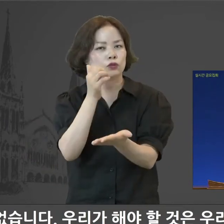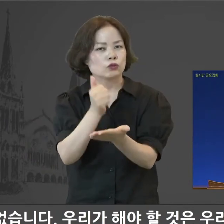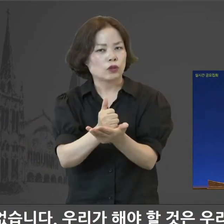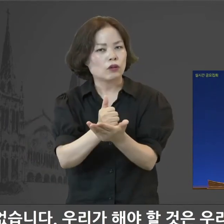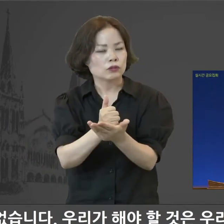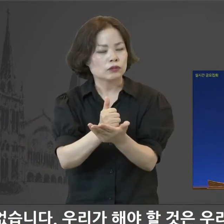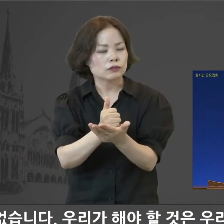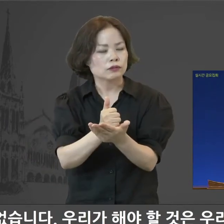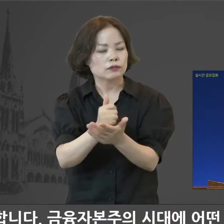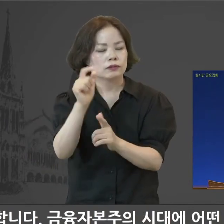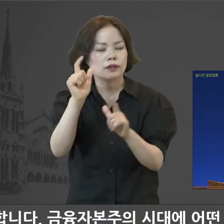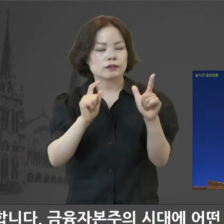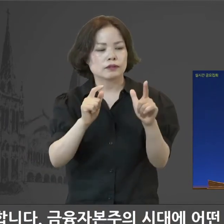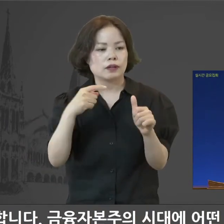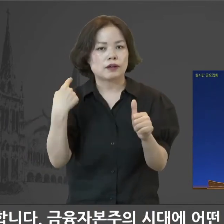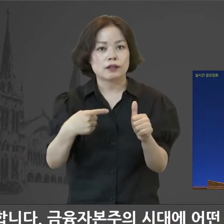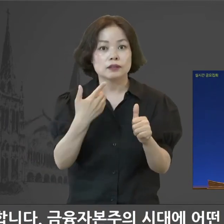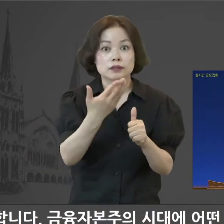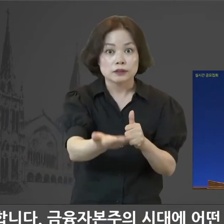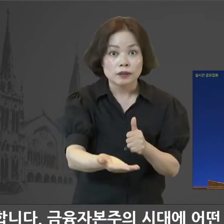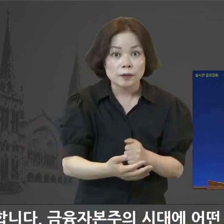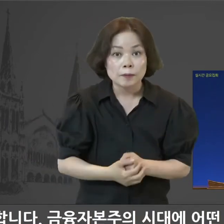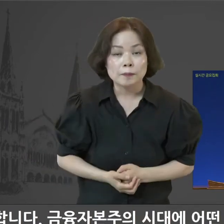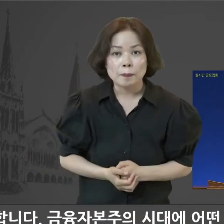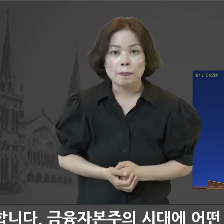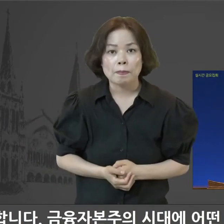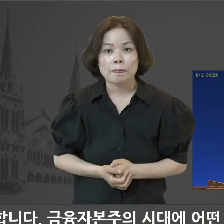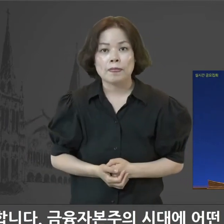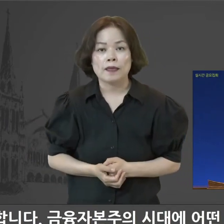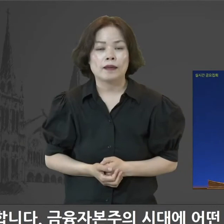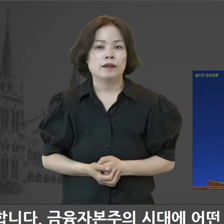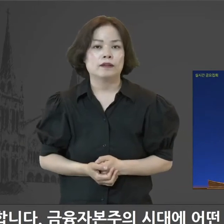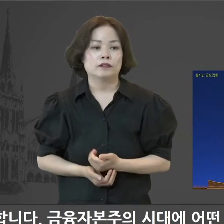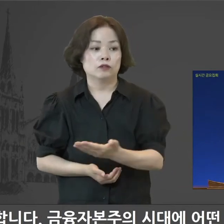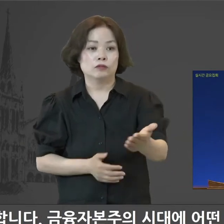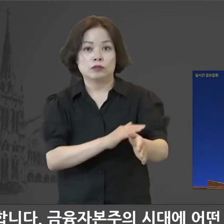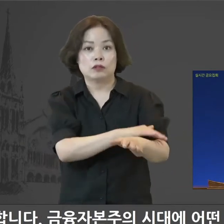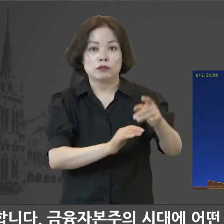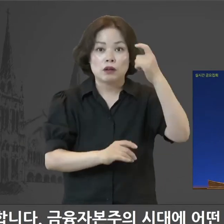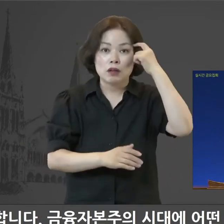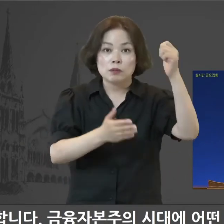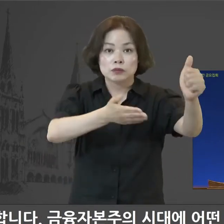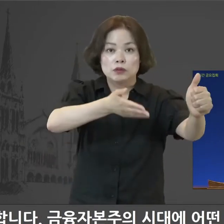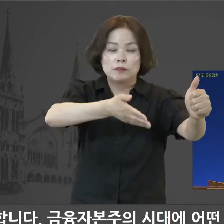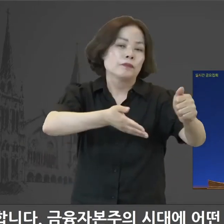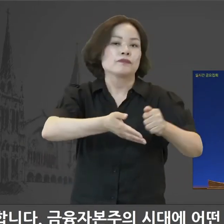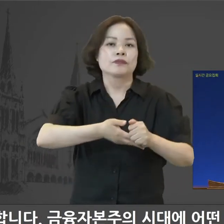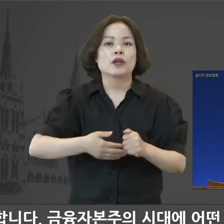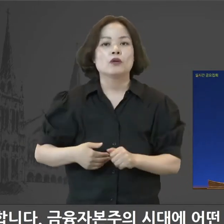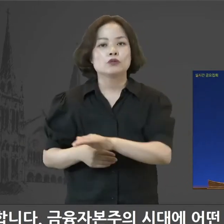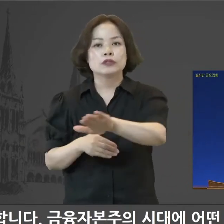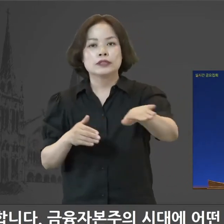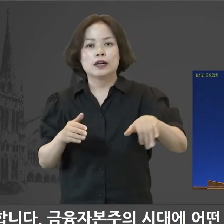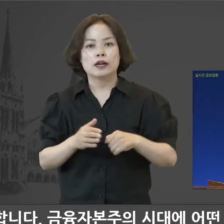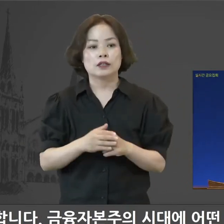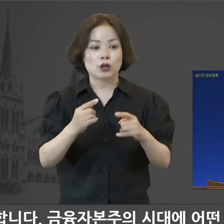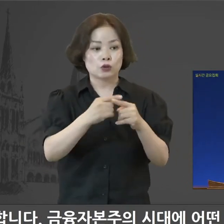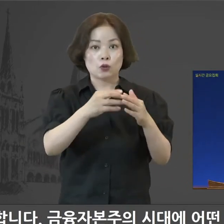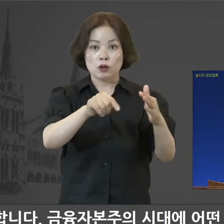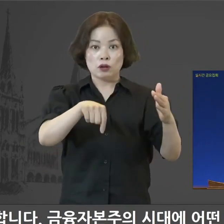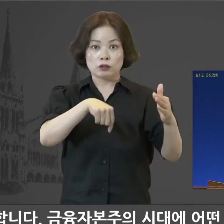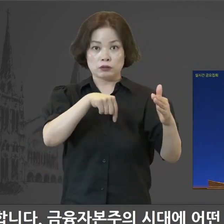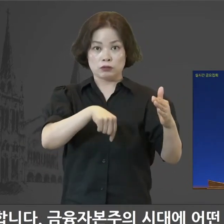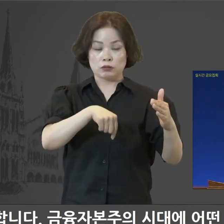자세냐, 이런 것들 막 가르치죠. 그런데 여러분 잘 생각해 보세요. 자, 우리가 교회